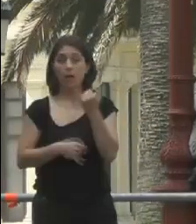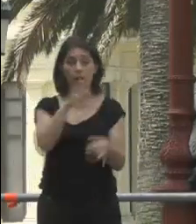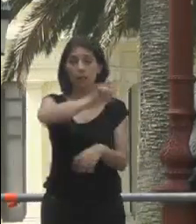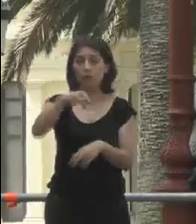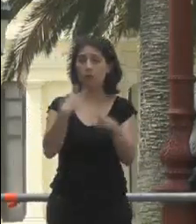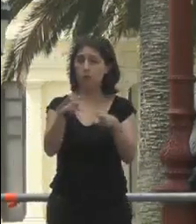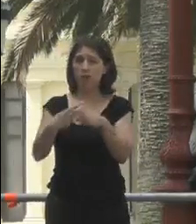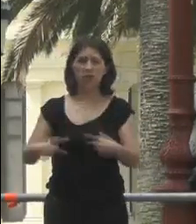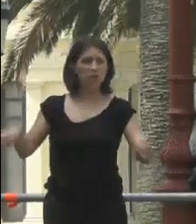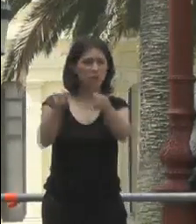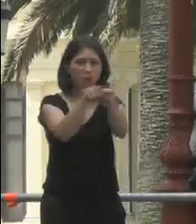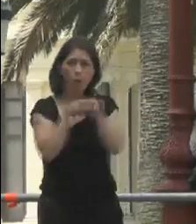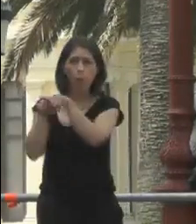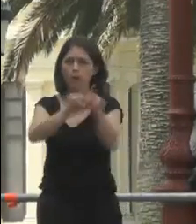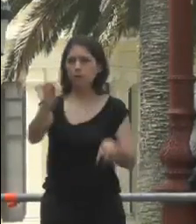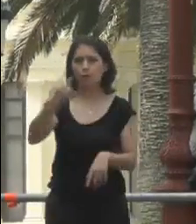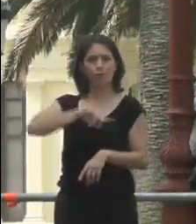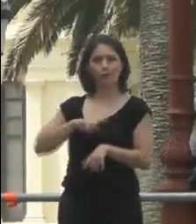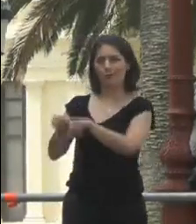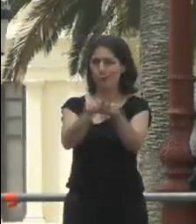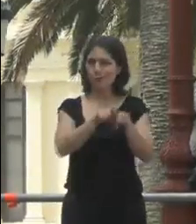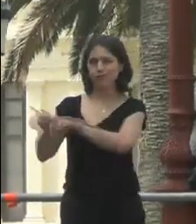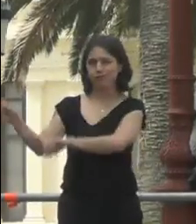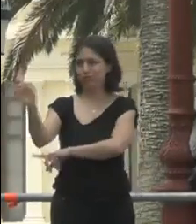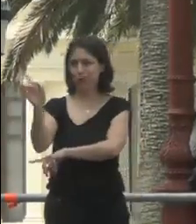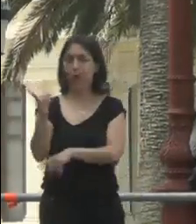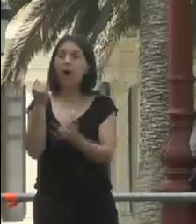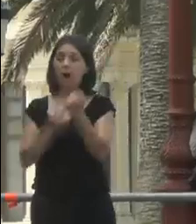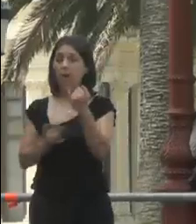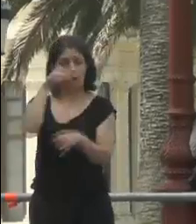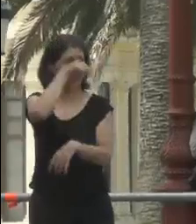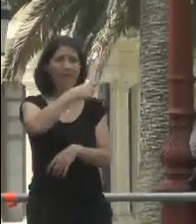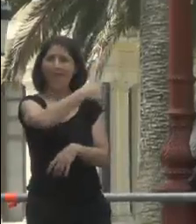queren decir, non somos todos iguais. Eles só demostran aquí na